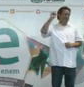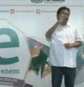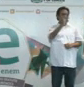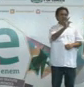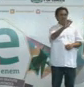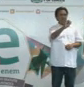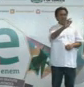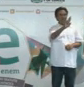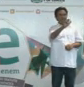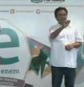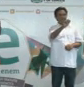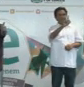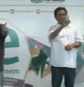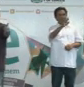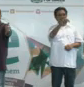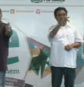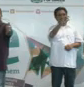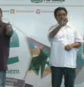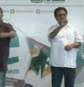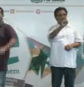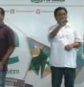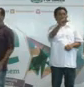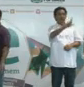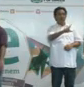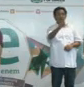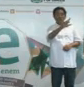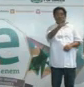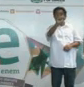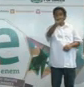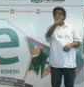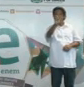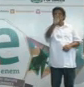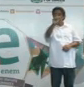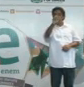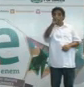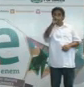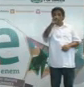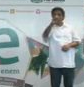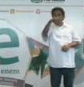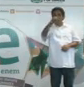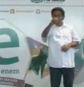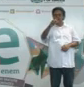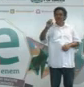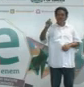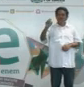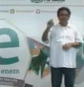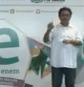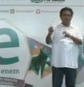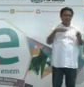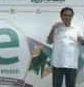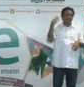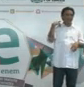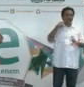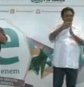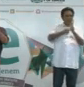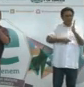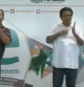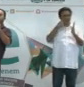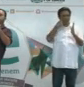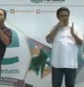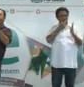Brasil independente. Essa é a literatura do arcadismo. Semana passada eu li uma redação e o menino